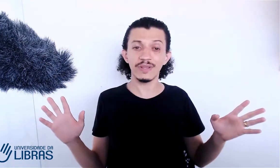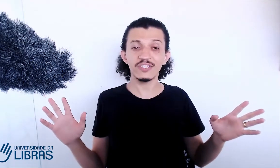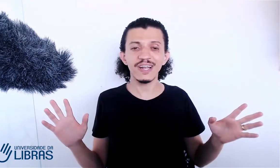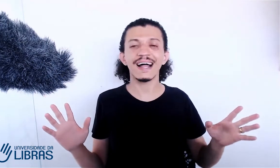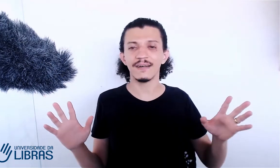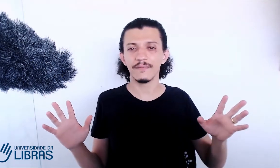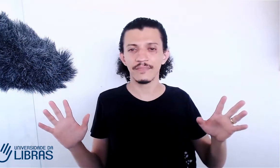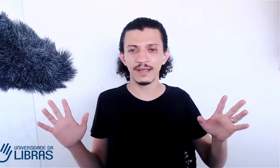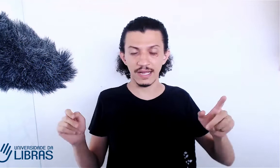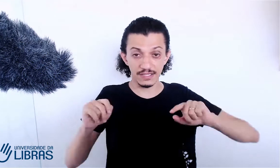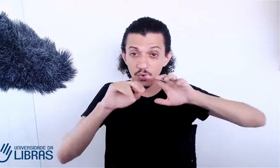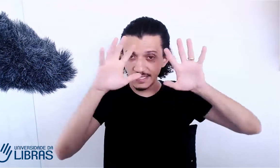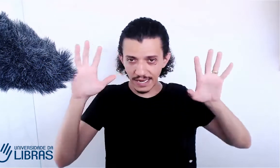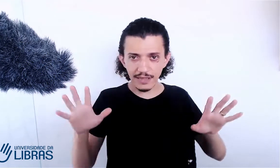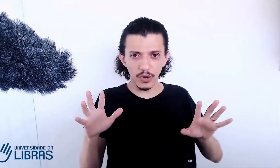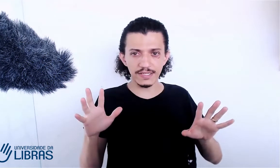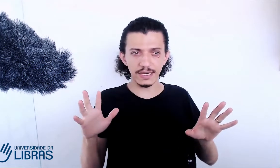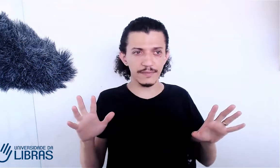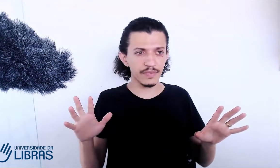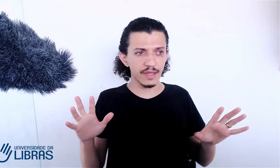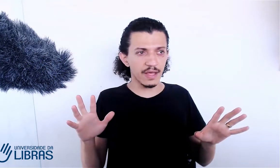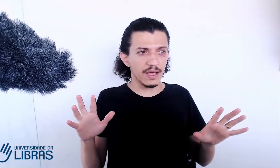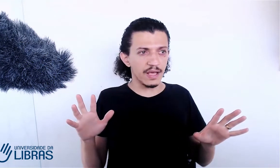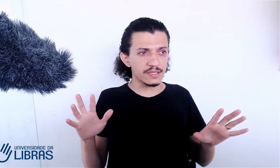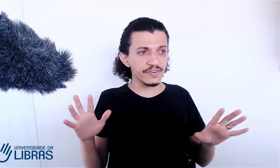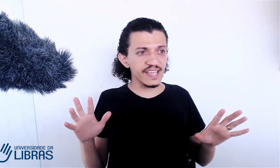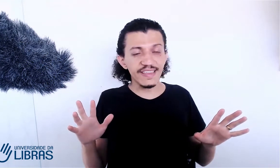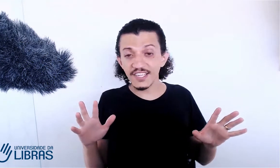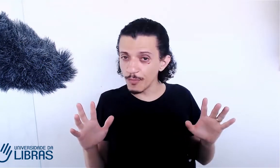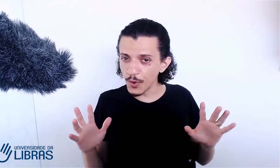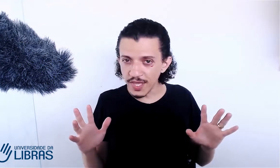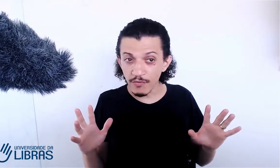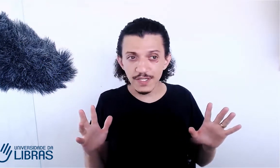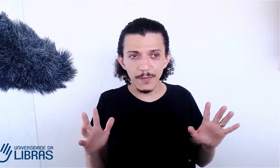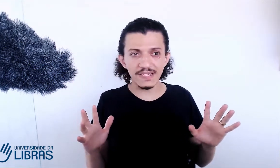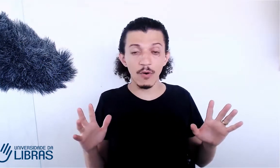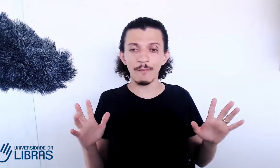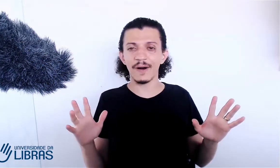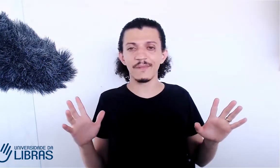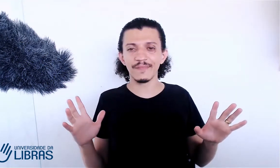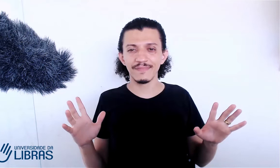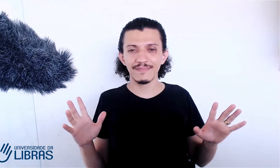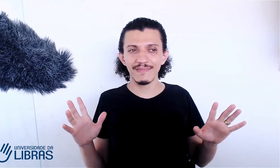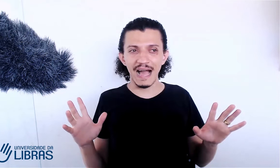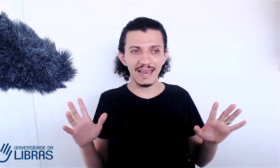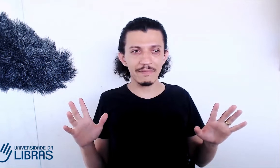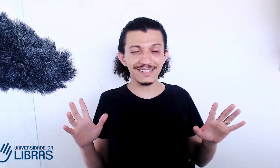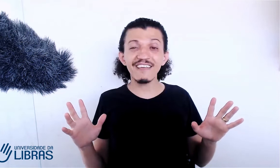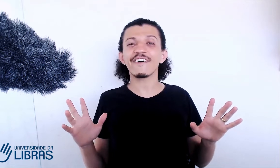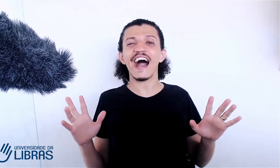entendi nada. Você acha que são coisas aleatórias ali. Se você entende um pouquinho, você percebe, opa, a Libras tem